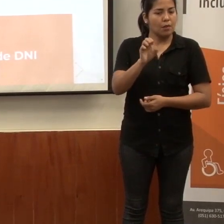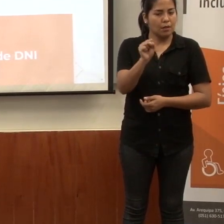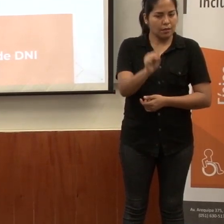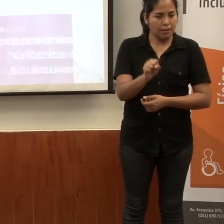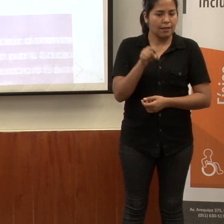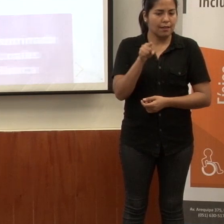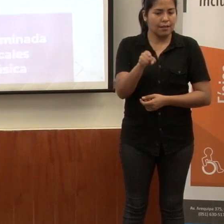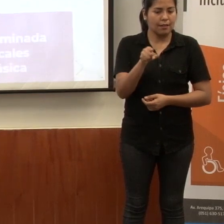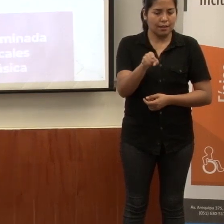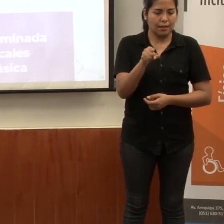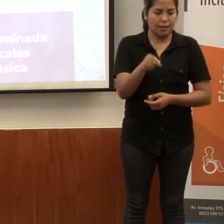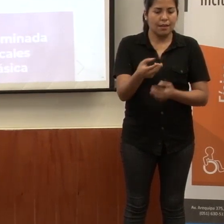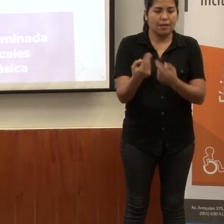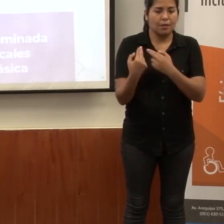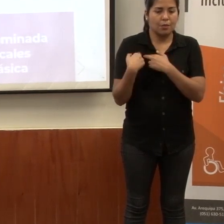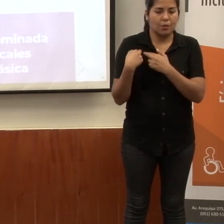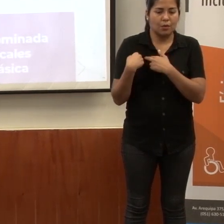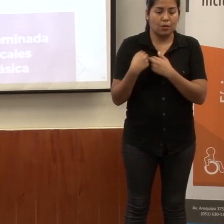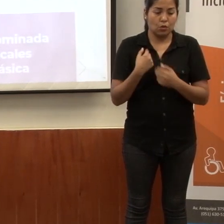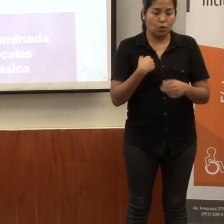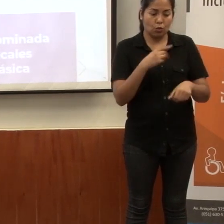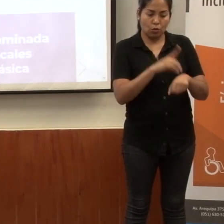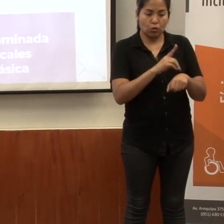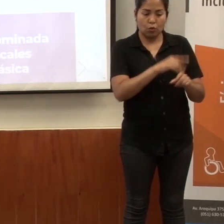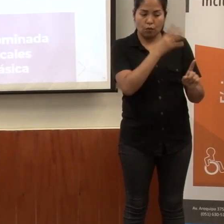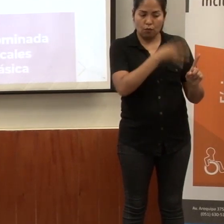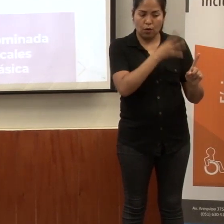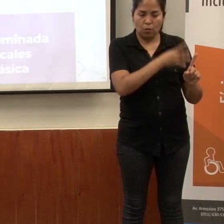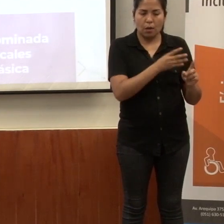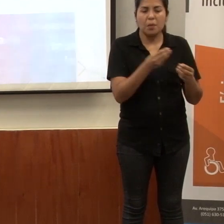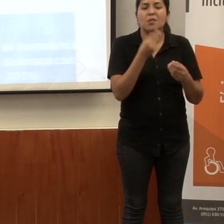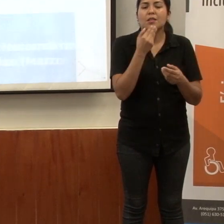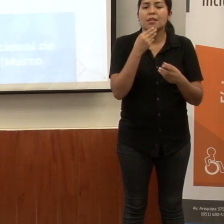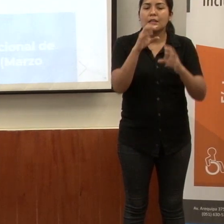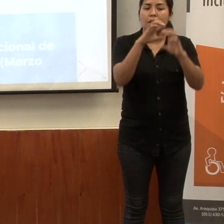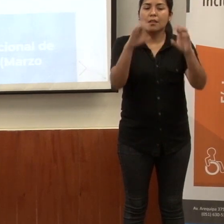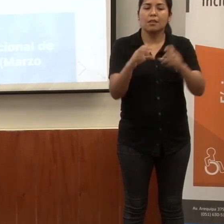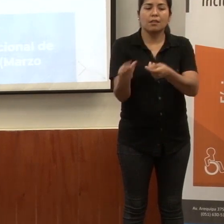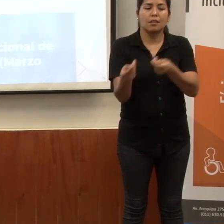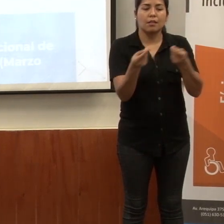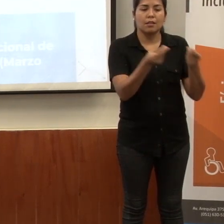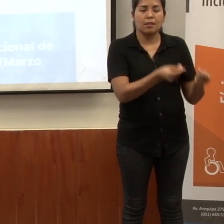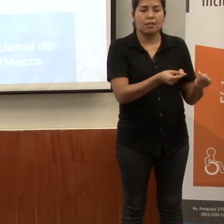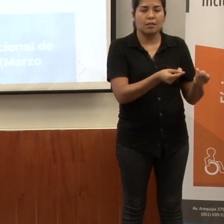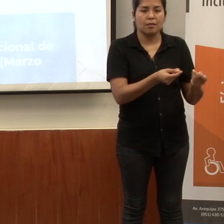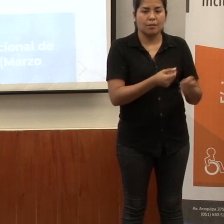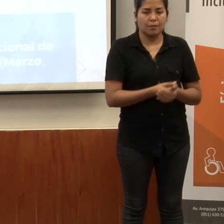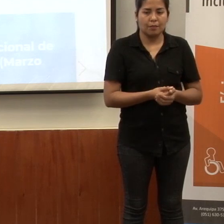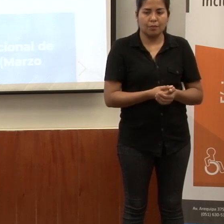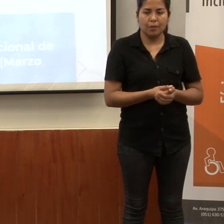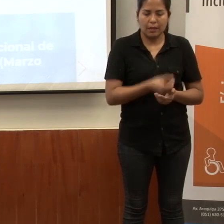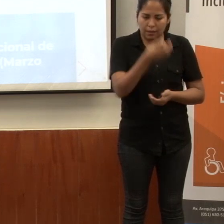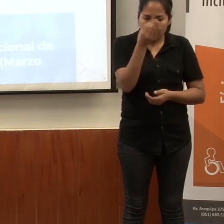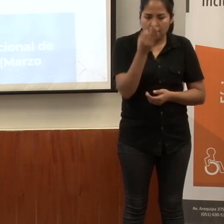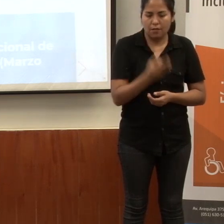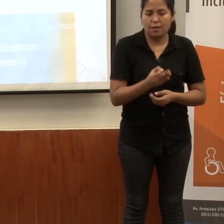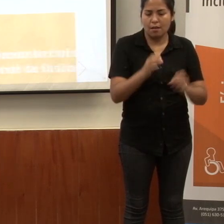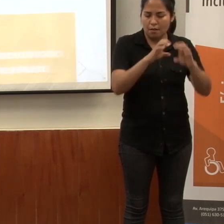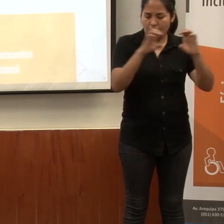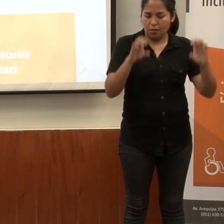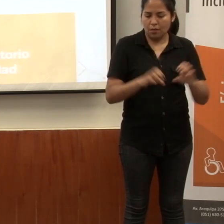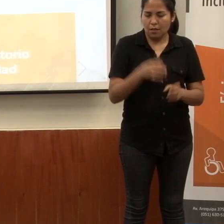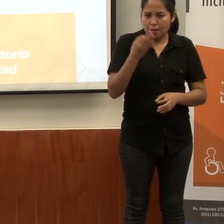certifica. Quien evalúa y califica es el médico, pero quien certifica. Entonces, para que sea institucional, para que exista la